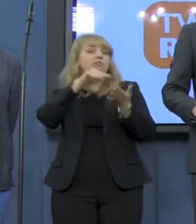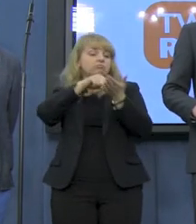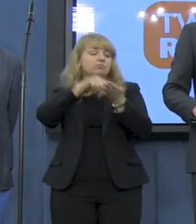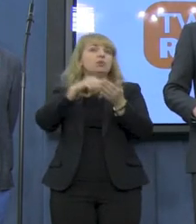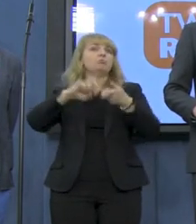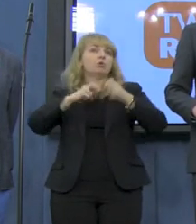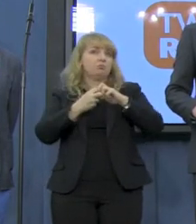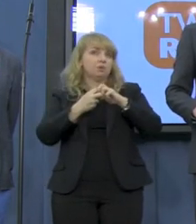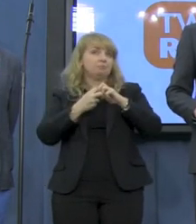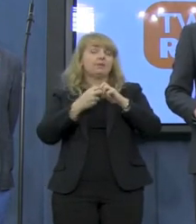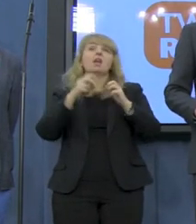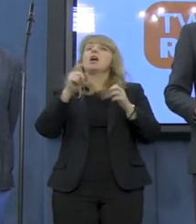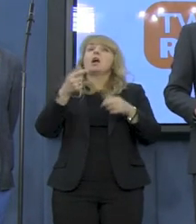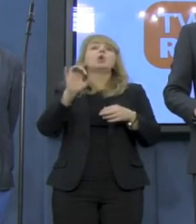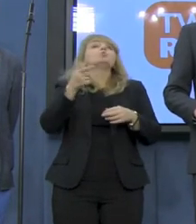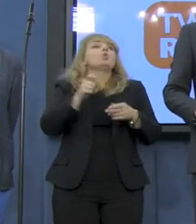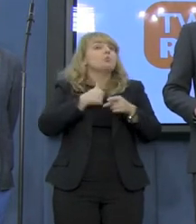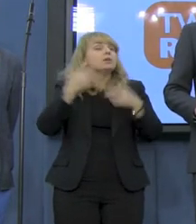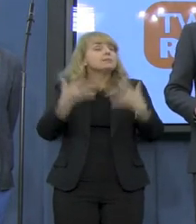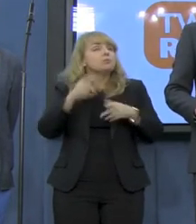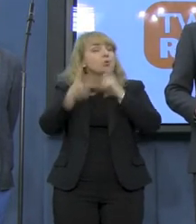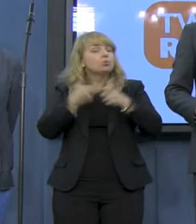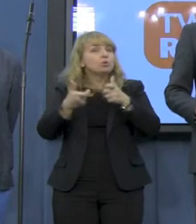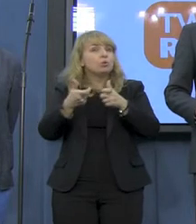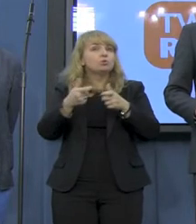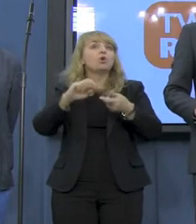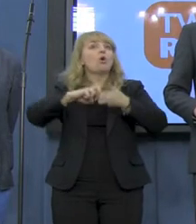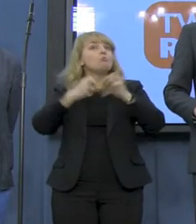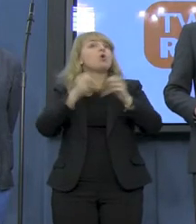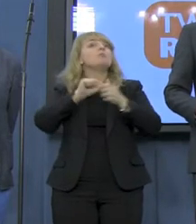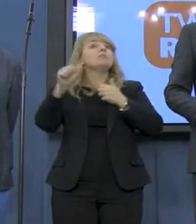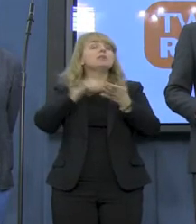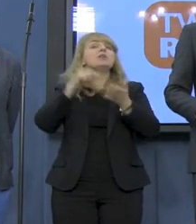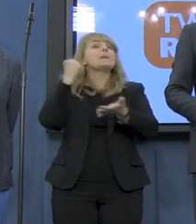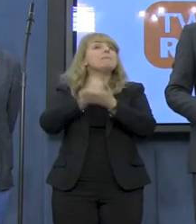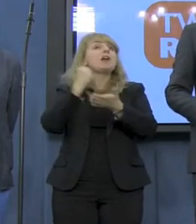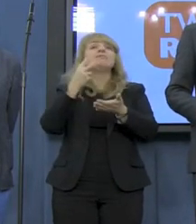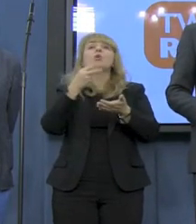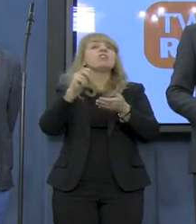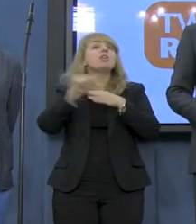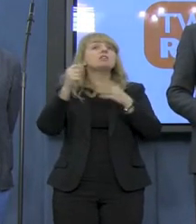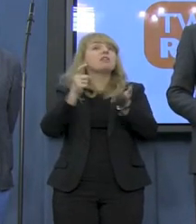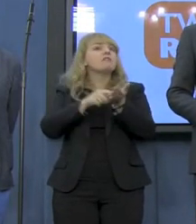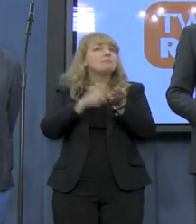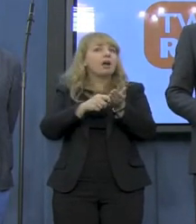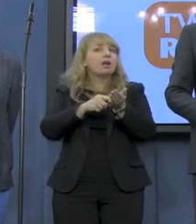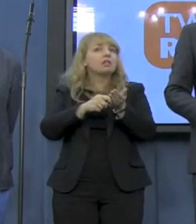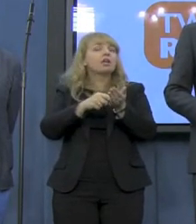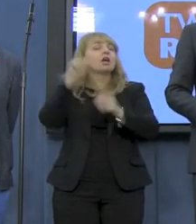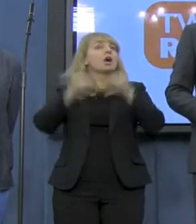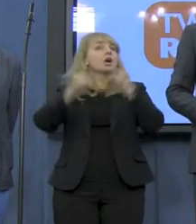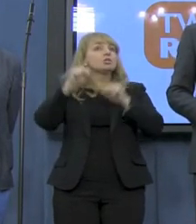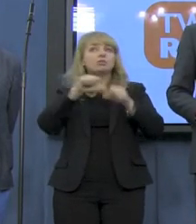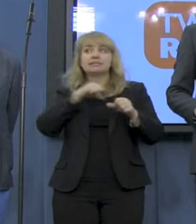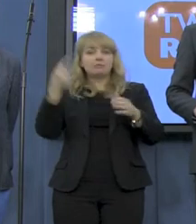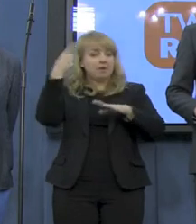tego problemu. Patologia jest gdzie indziej. Leży ona w tym, że prawo po prostu nie jest stosowane efektywnie przez orzecznictwo.